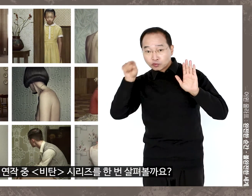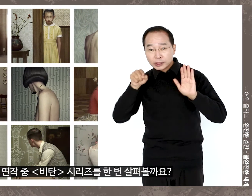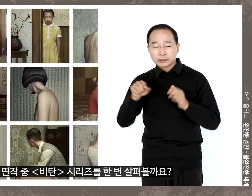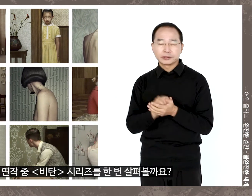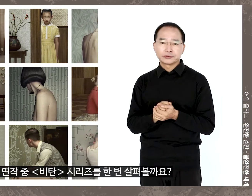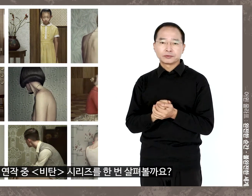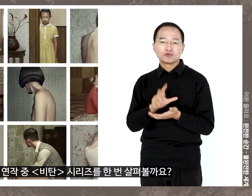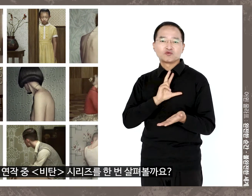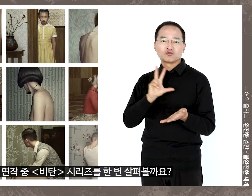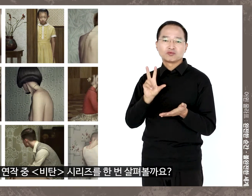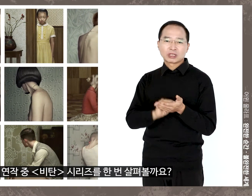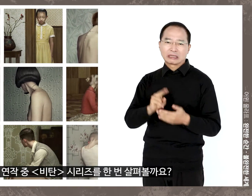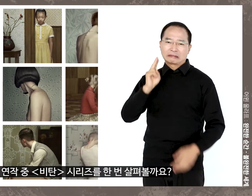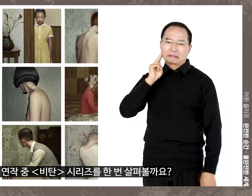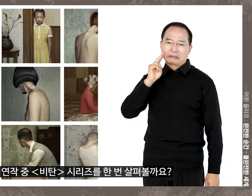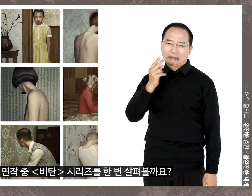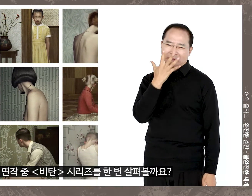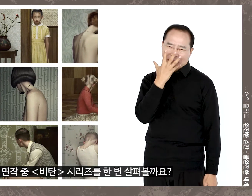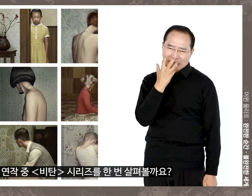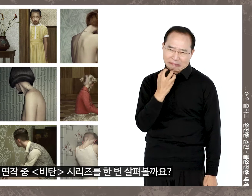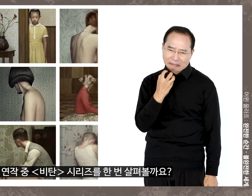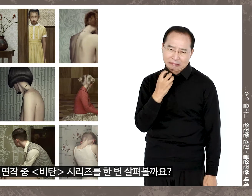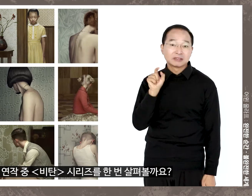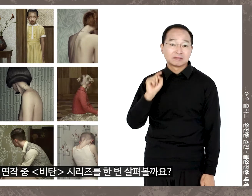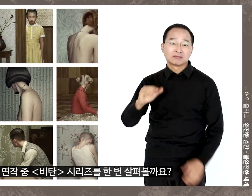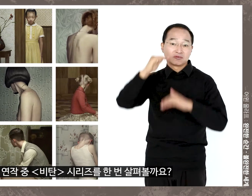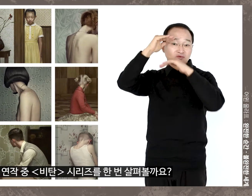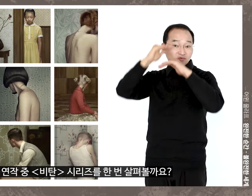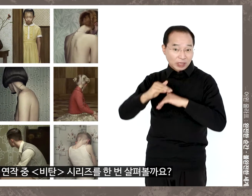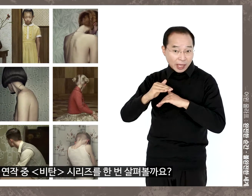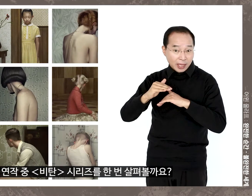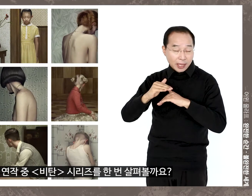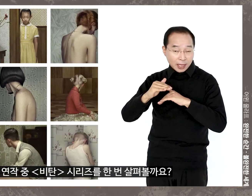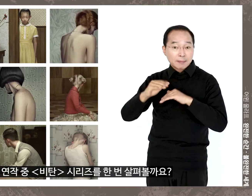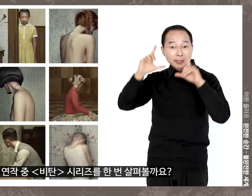비탄 시리즈를 한번 살펴볼까요?